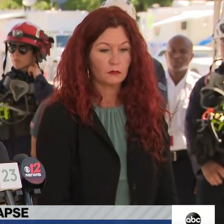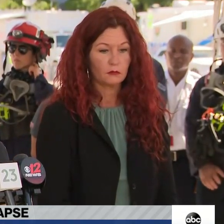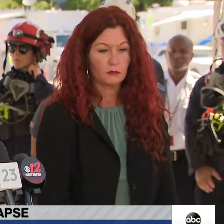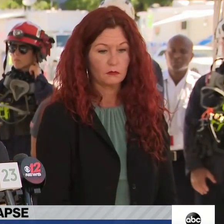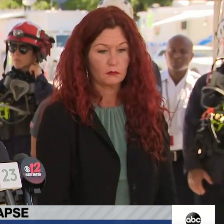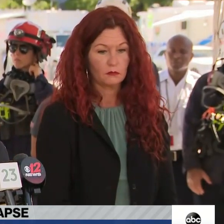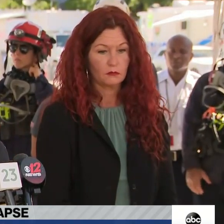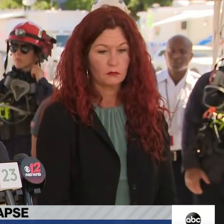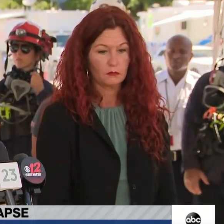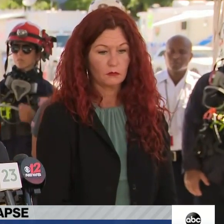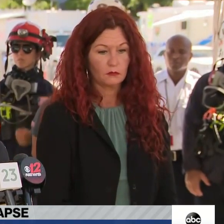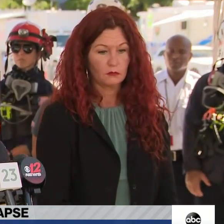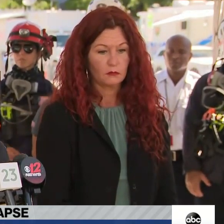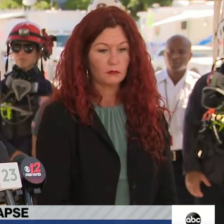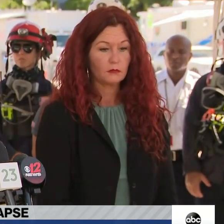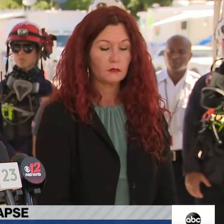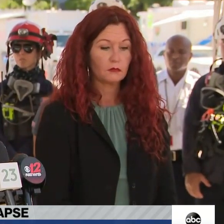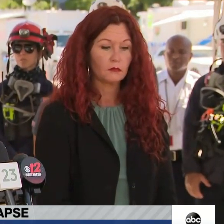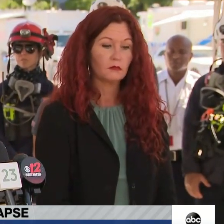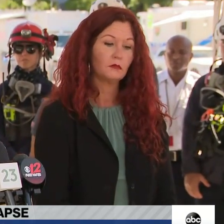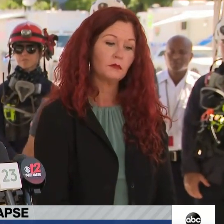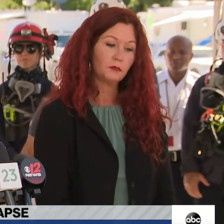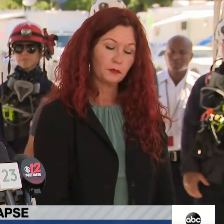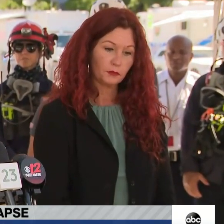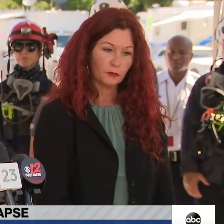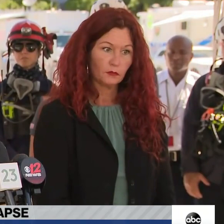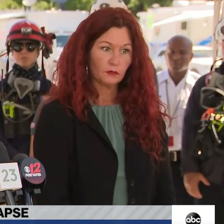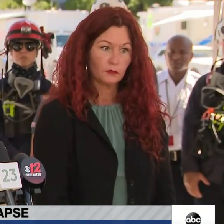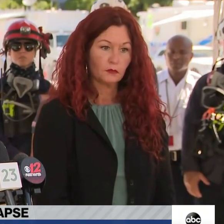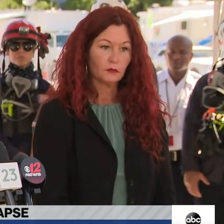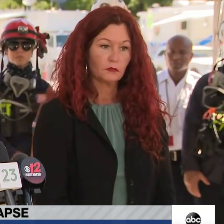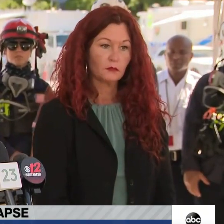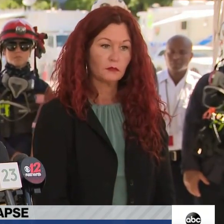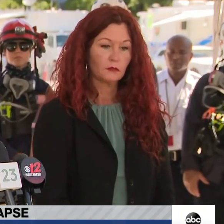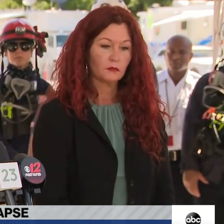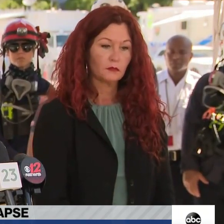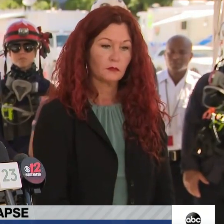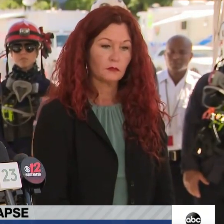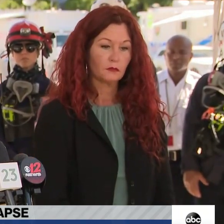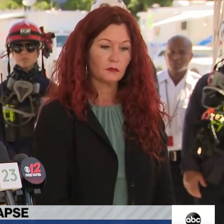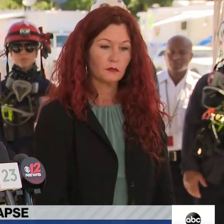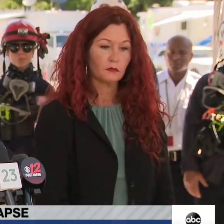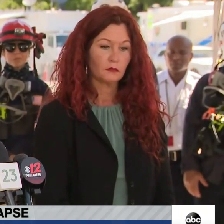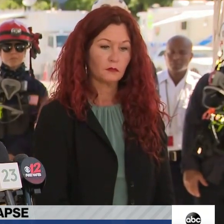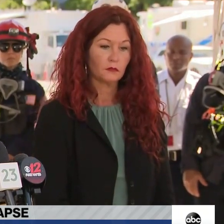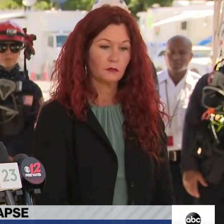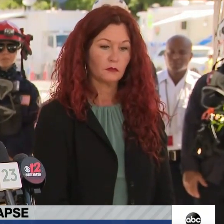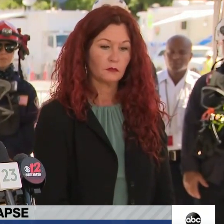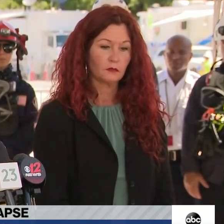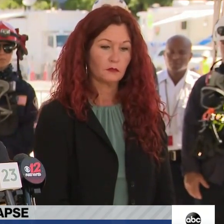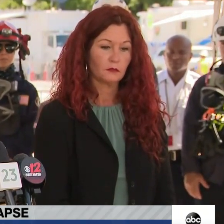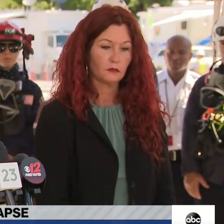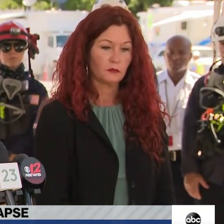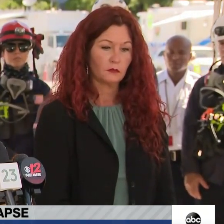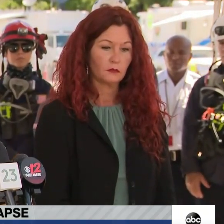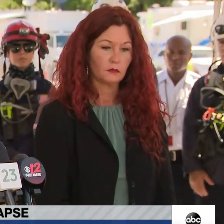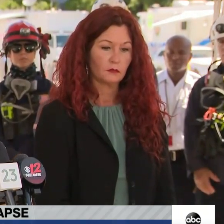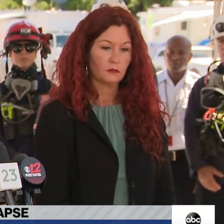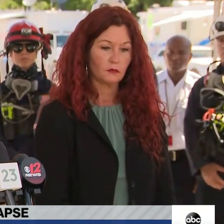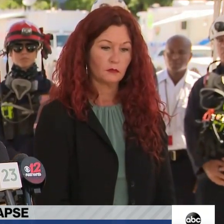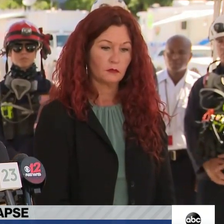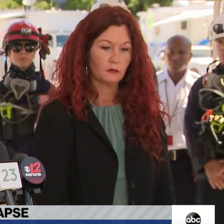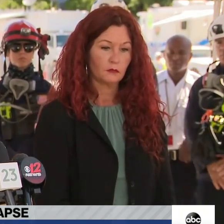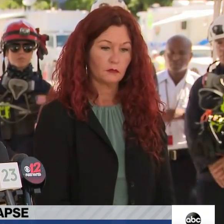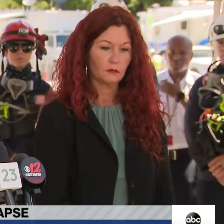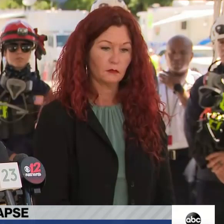eso estamos de acuerdo con esa decisión. El gobernador, la primera dama y yo tuvimos la oportunidad de nuevo de ir